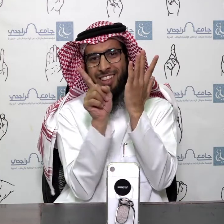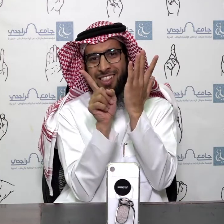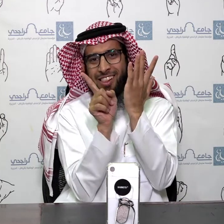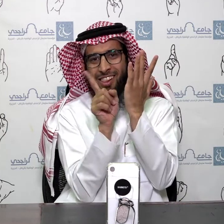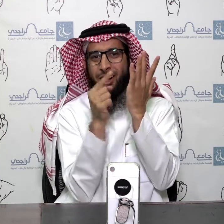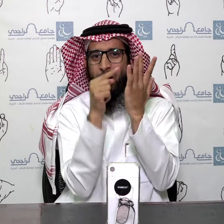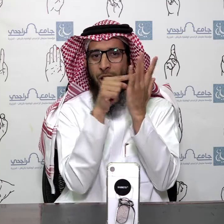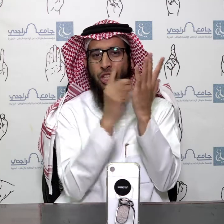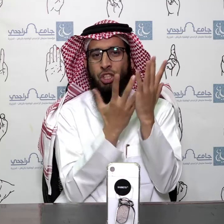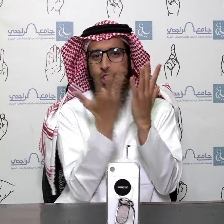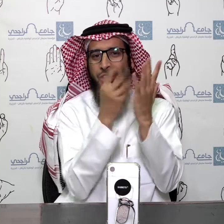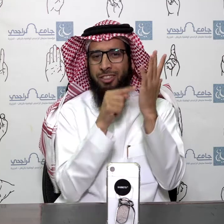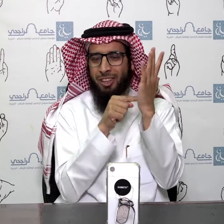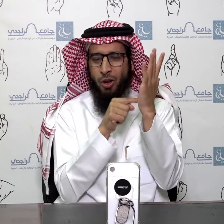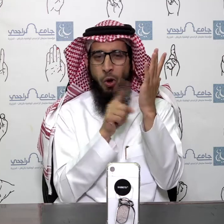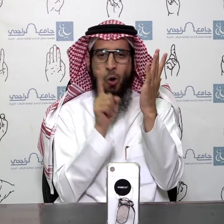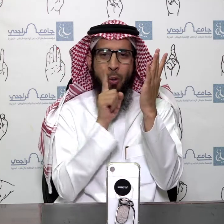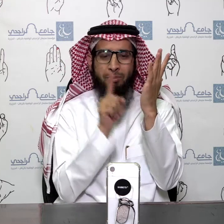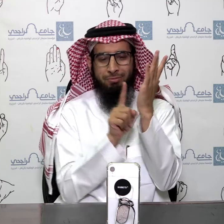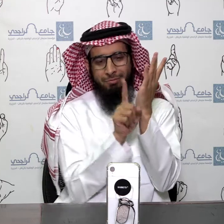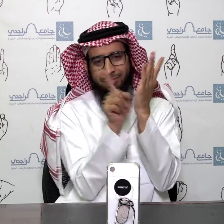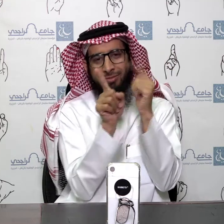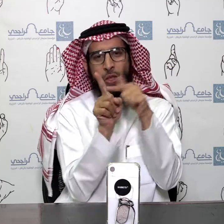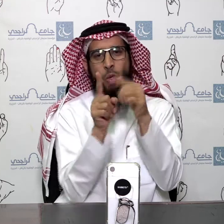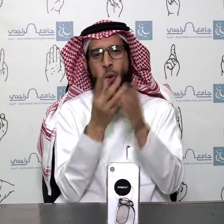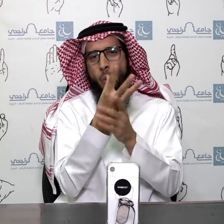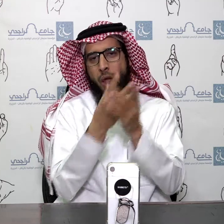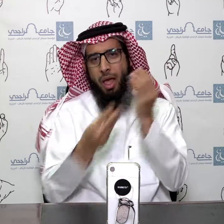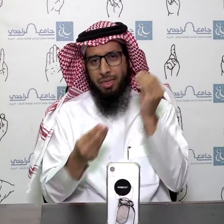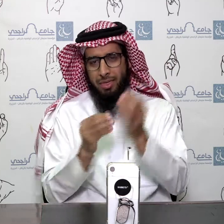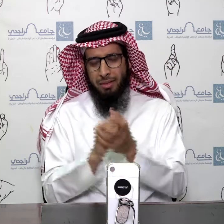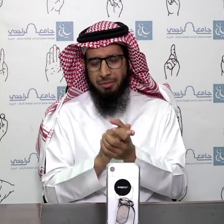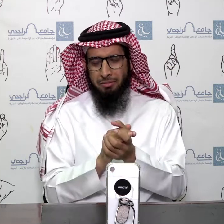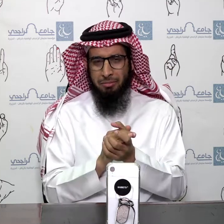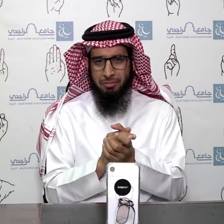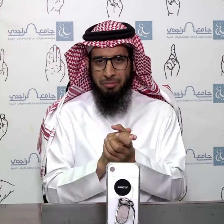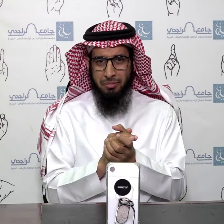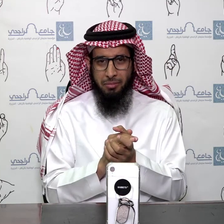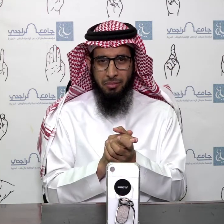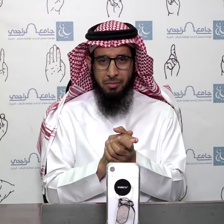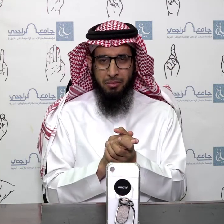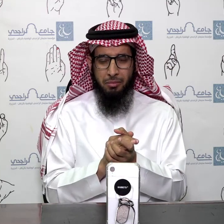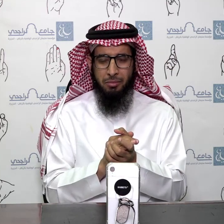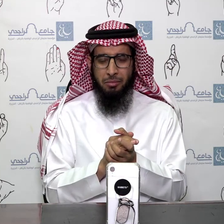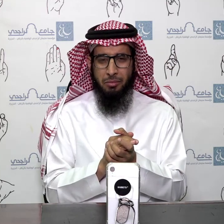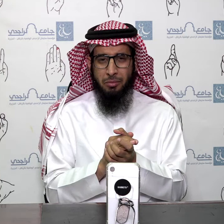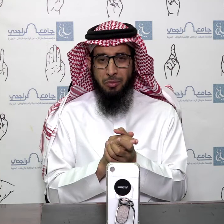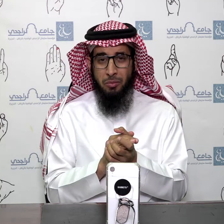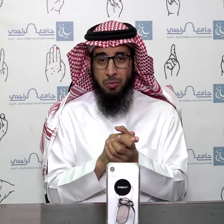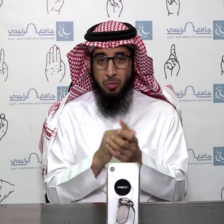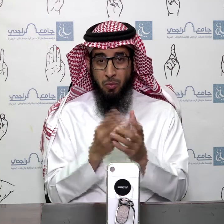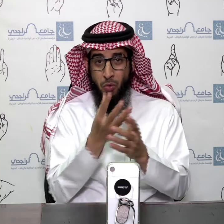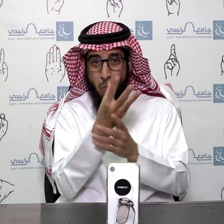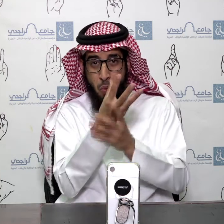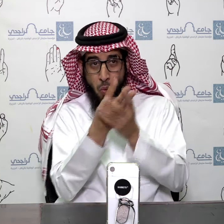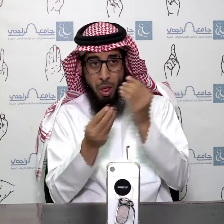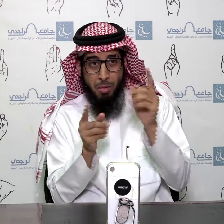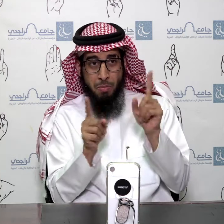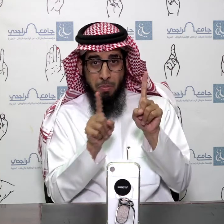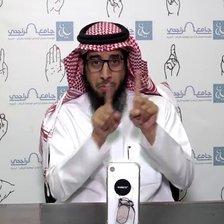وهي علاقة احتياج لا حدود له، ويتنوع حسب مراحل العمر،